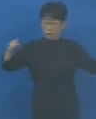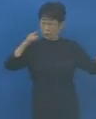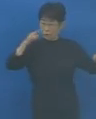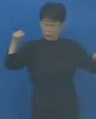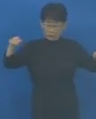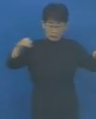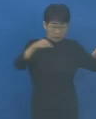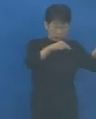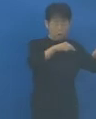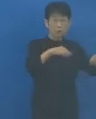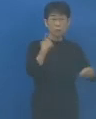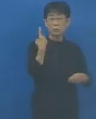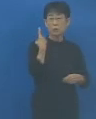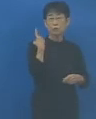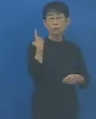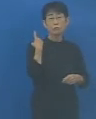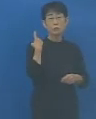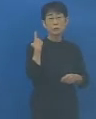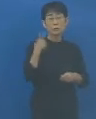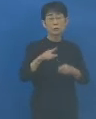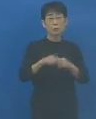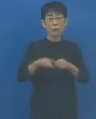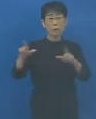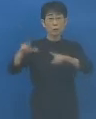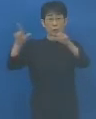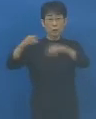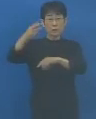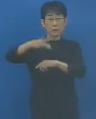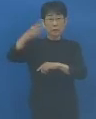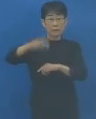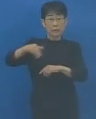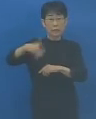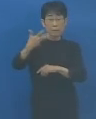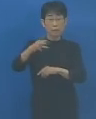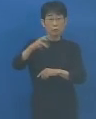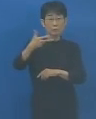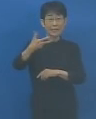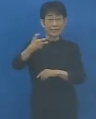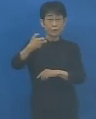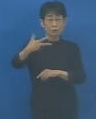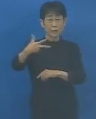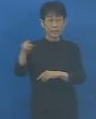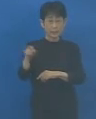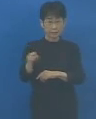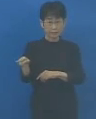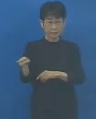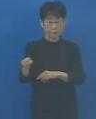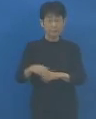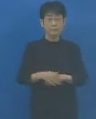と、昨日は、東京の発表が3177人、